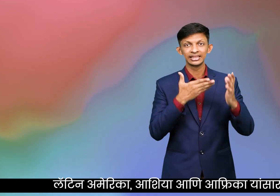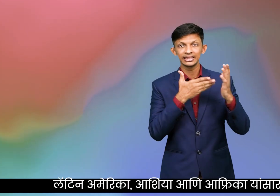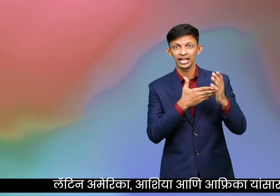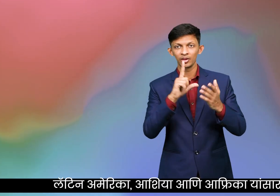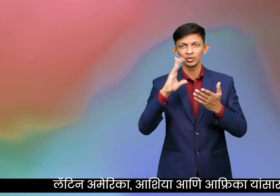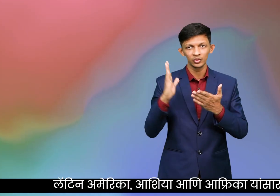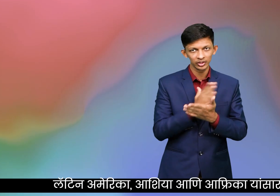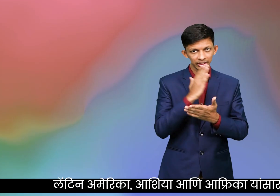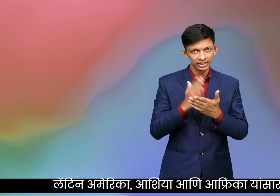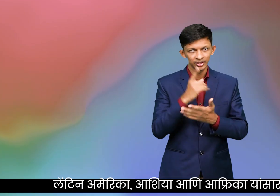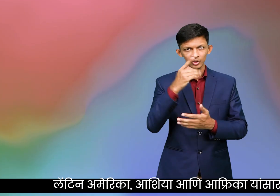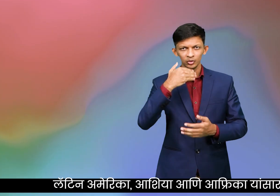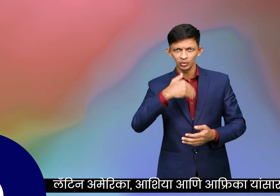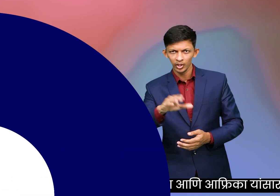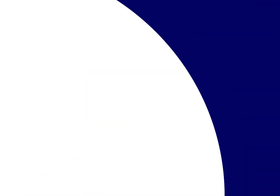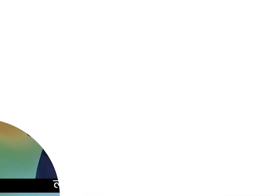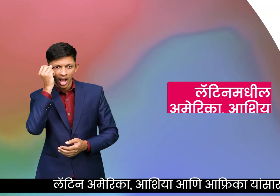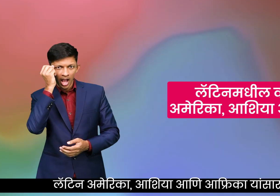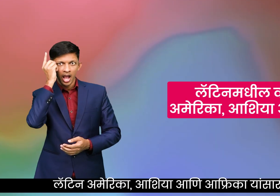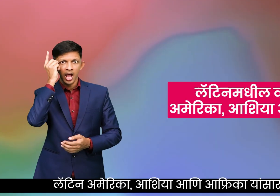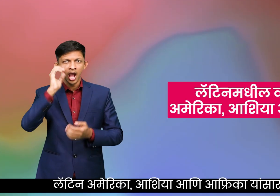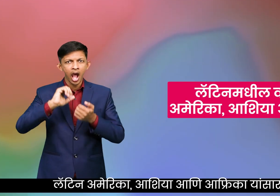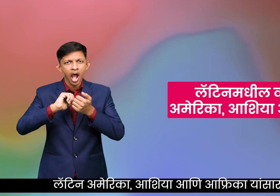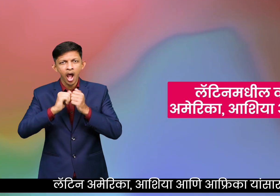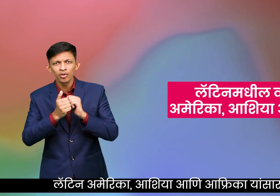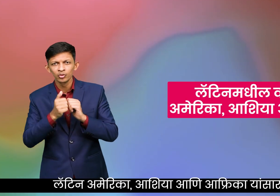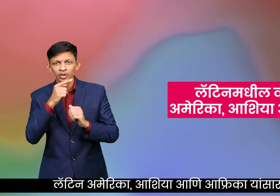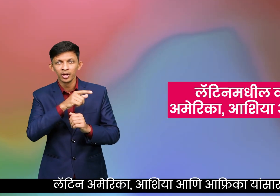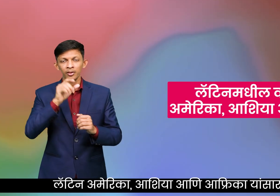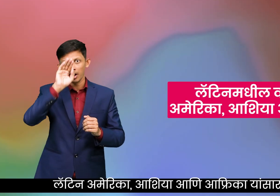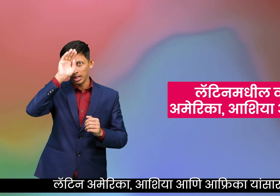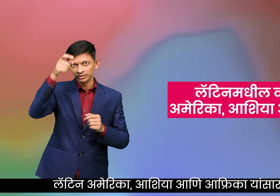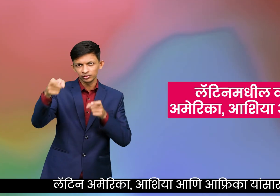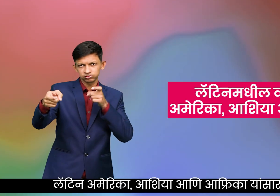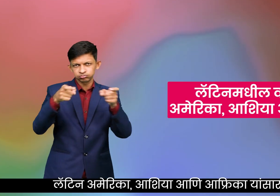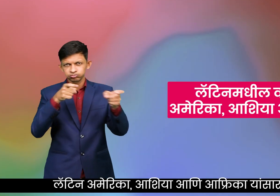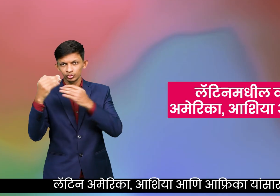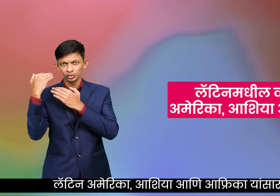लॅटिन अमेरिका, आशिया आणि आफ्रिका यांसारख्या देशांमध्ये